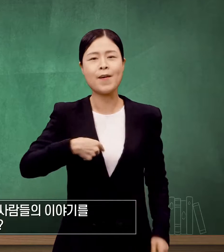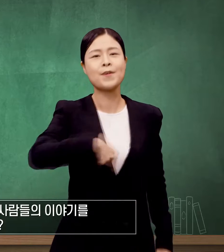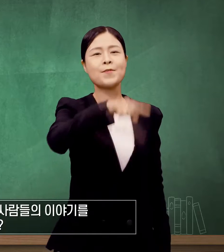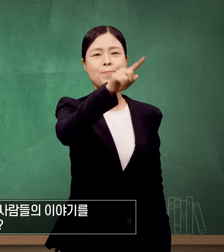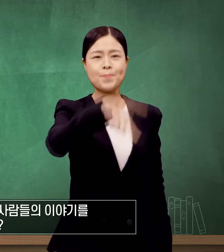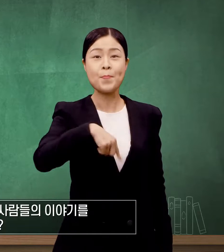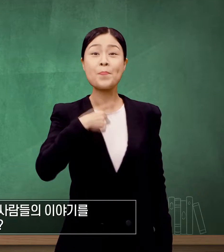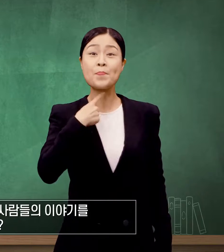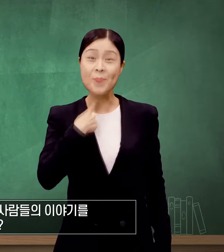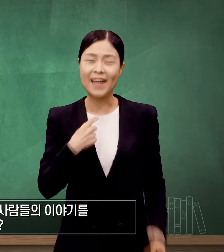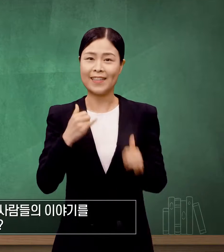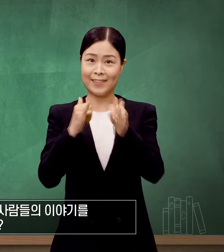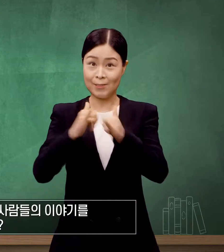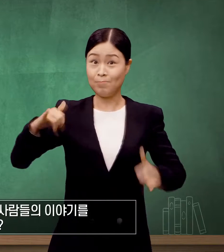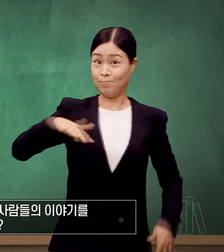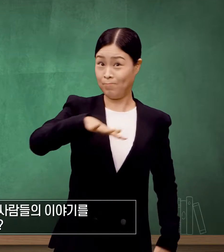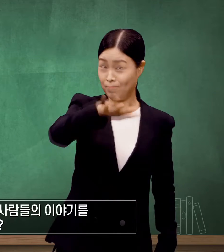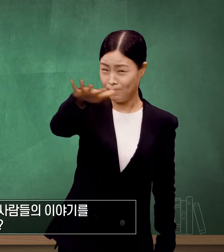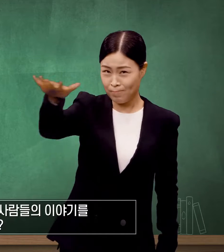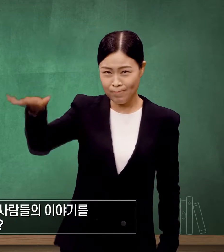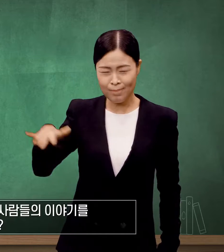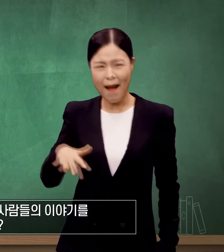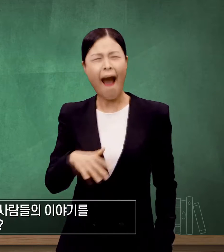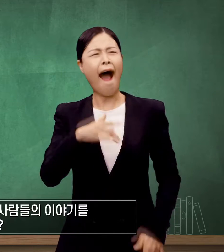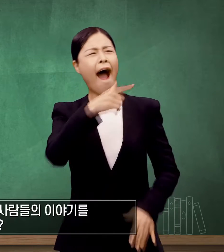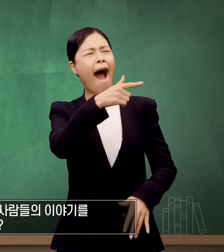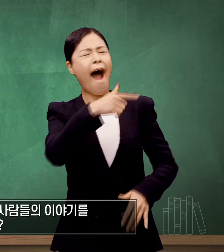다녀온 사람들의 이야기를 들어본 적이 있나요?